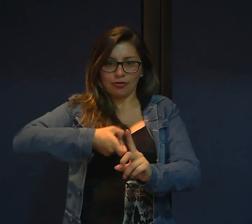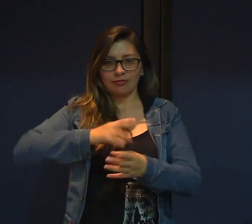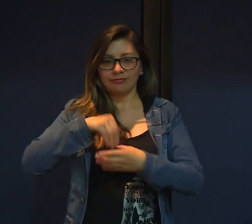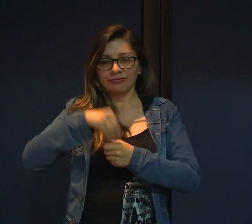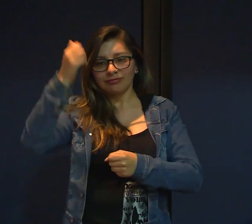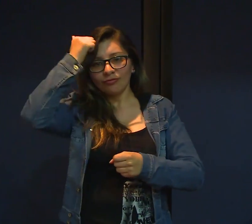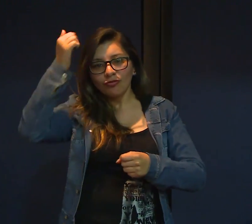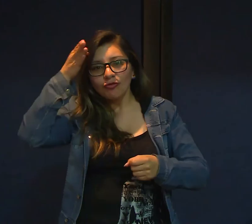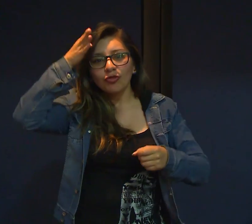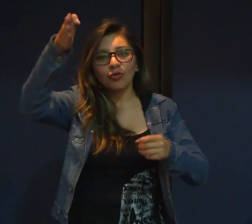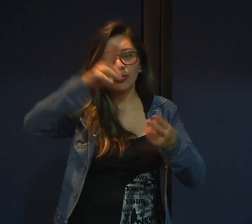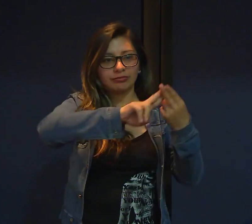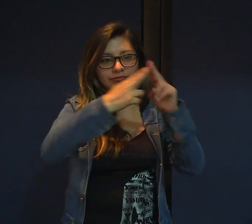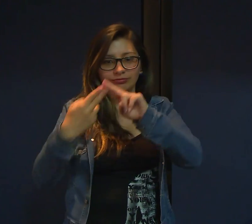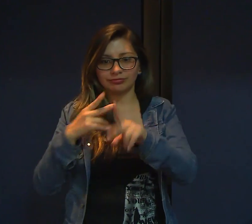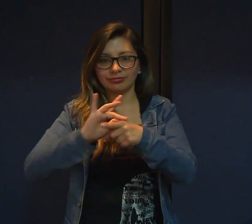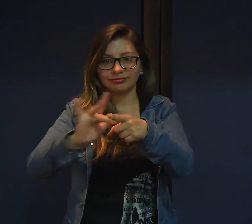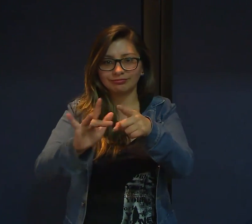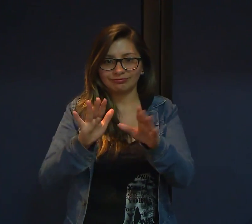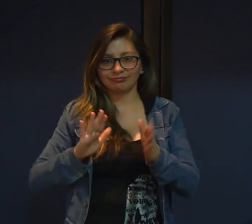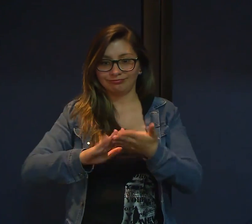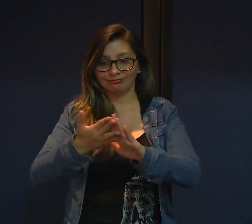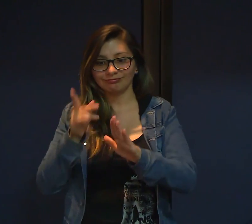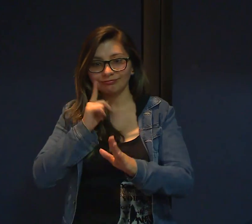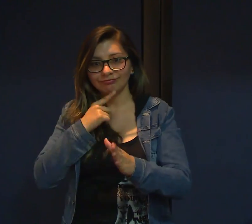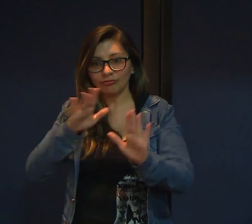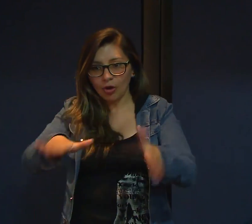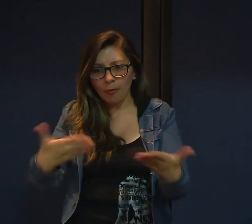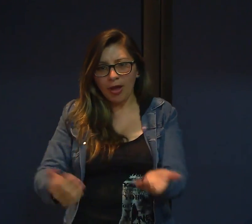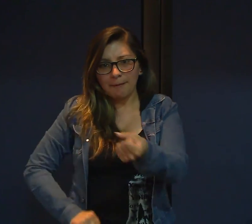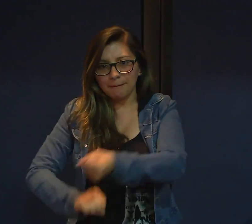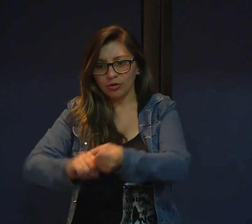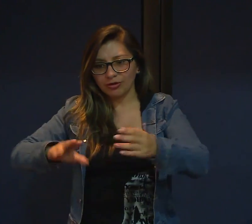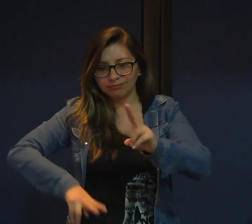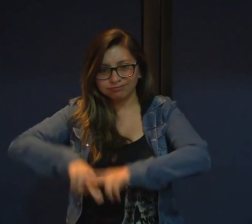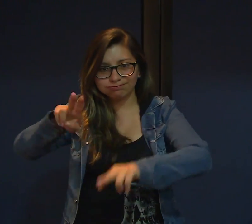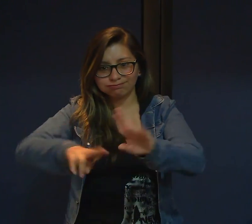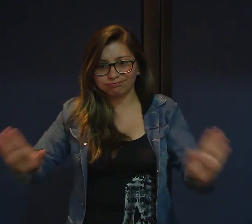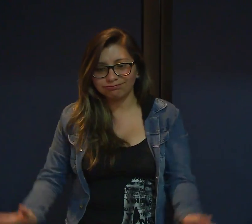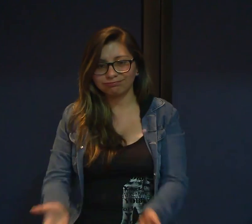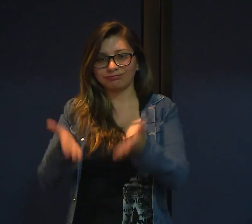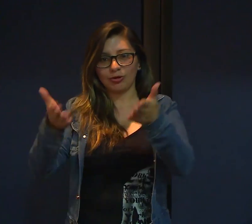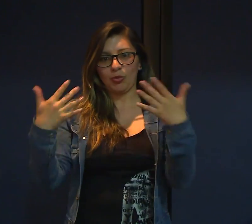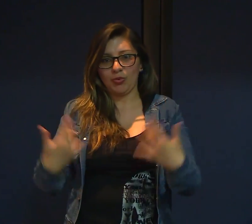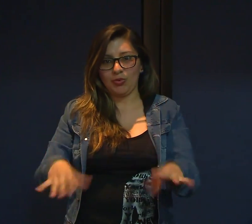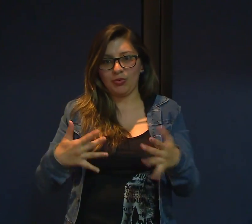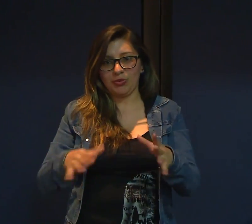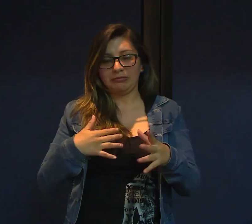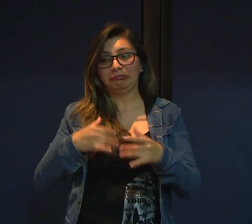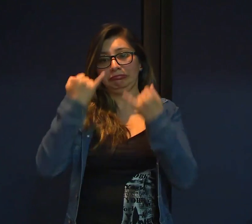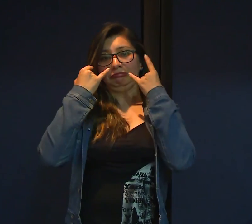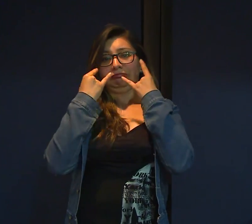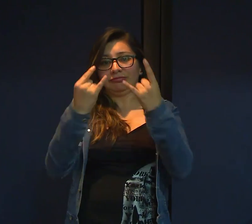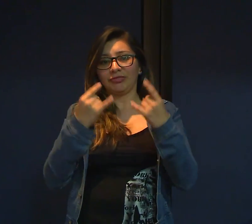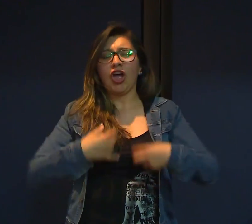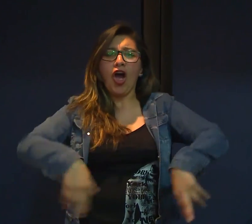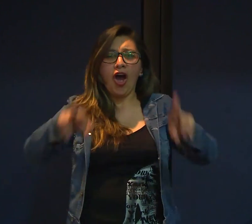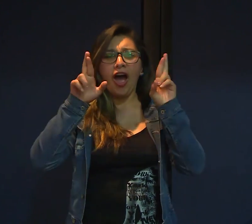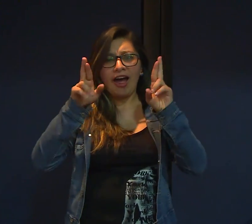muchas expectativas por ese compartir de experiencias que nosotros podemos relacionar con nuestro trabajo pedagógico. Pienso que